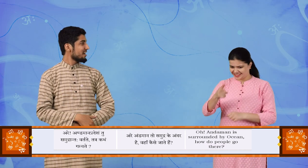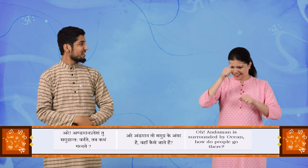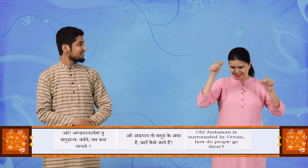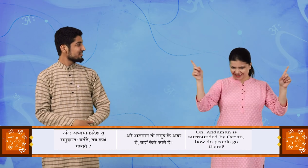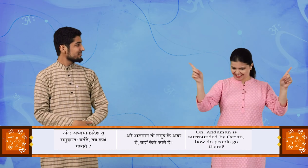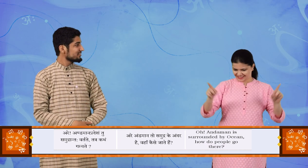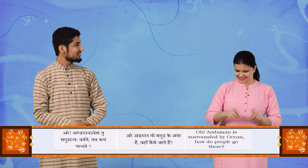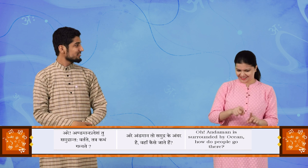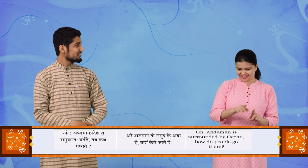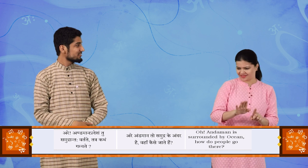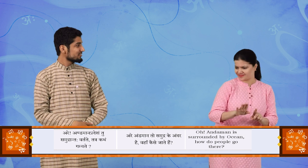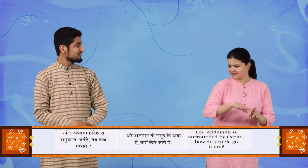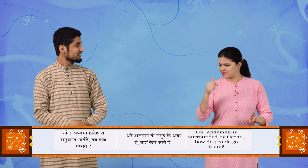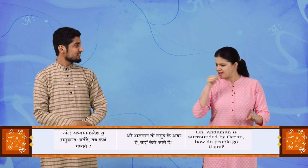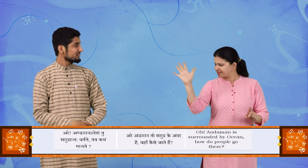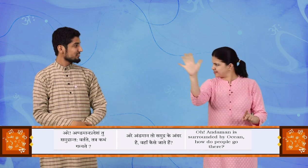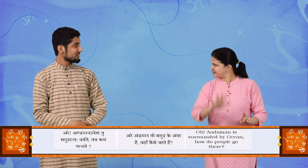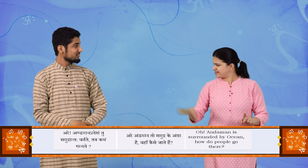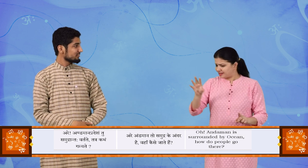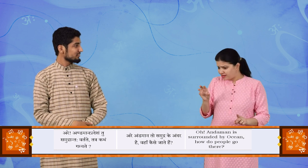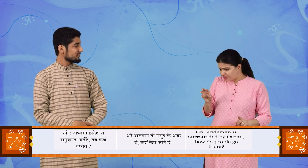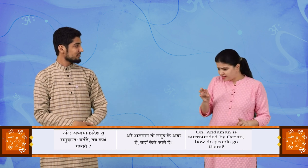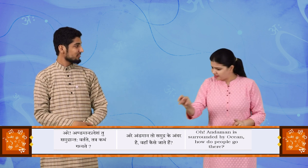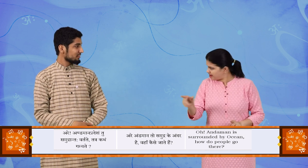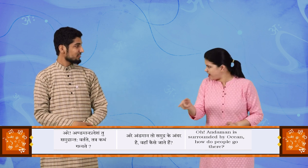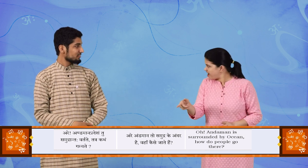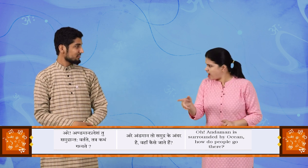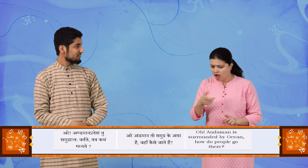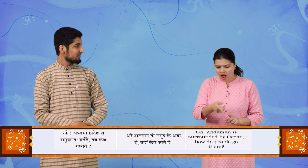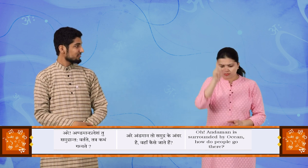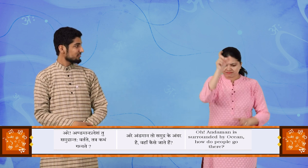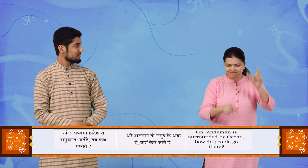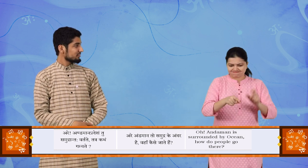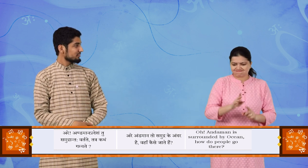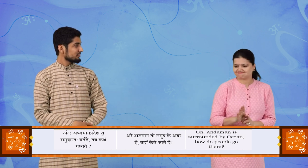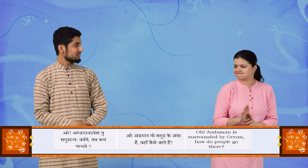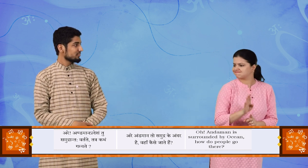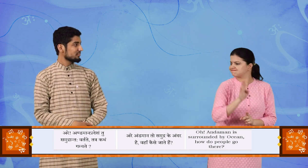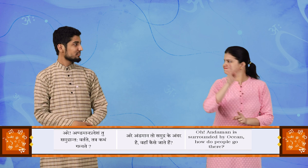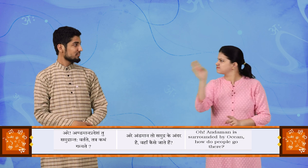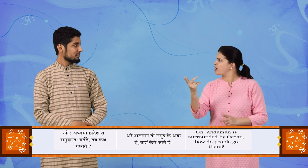अंडमान इंप्रेशन तू समुद्र जानता वर्तंते तत्र प्रथम गम्यते